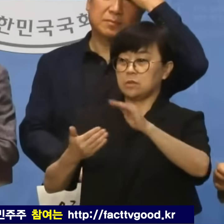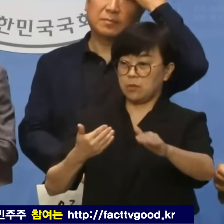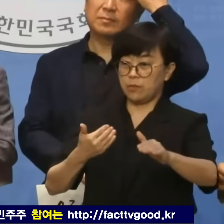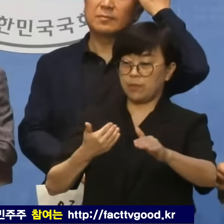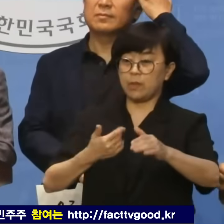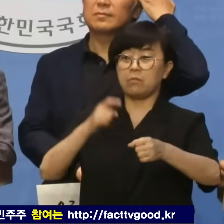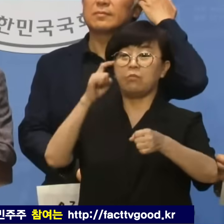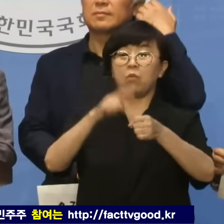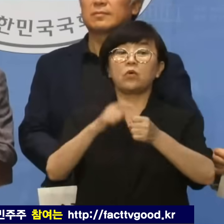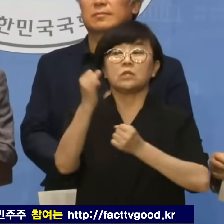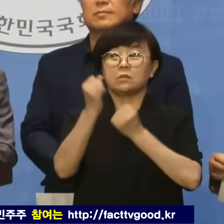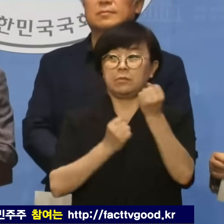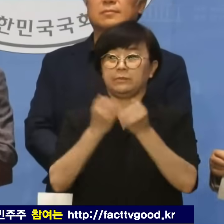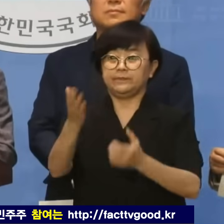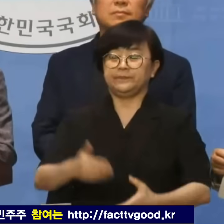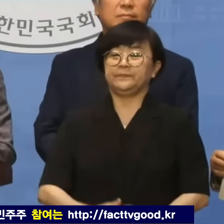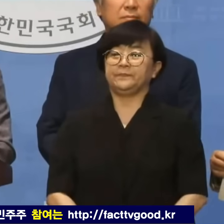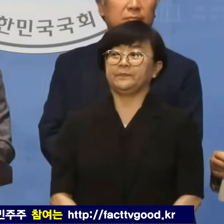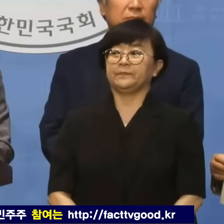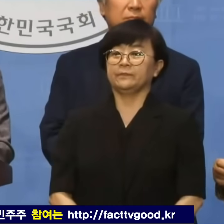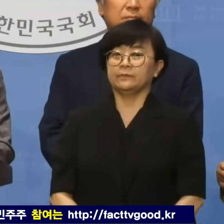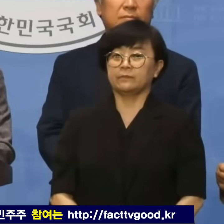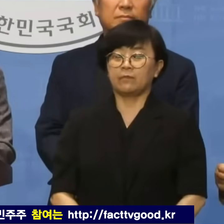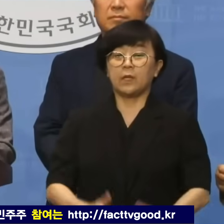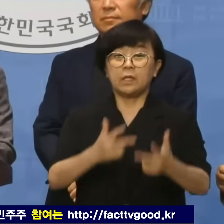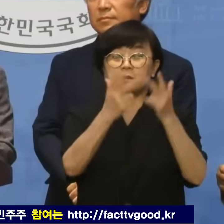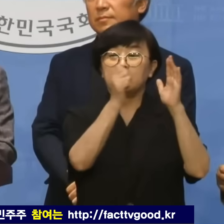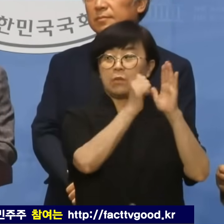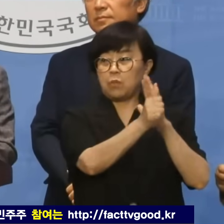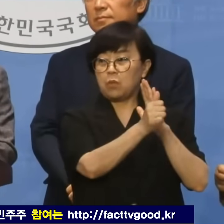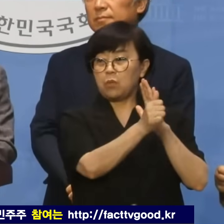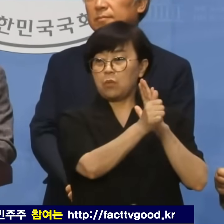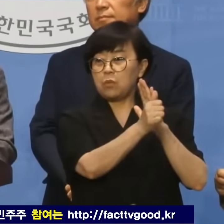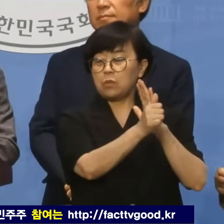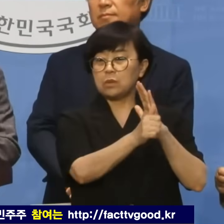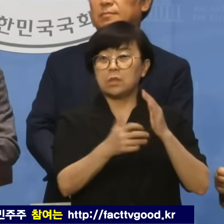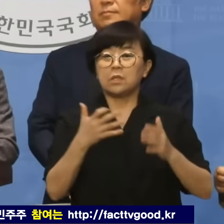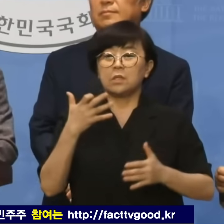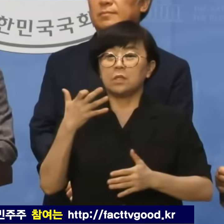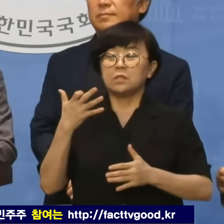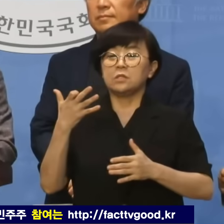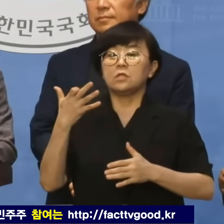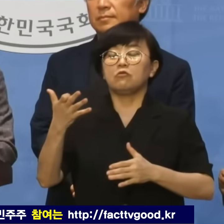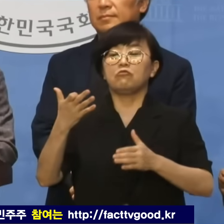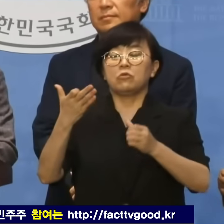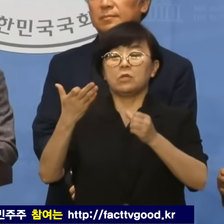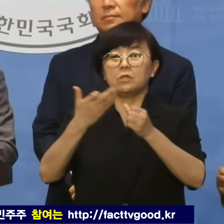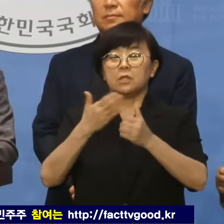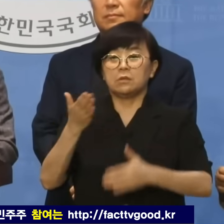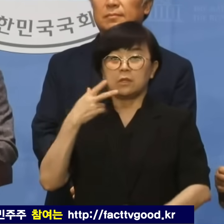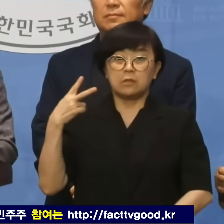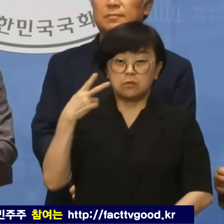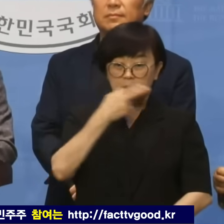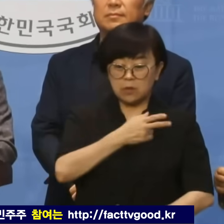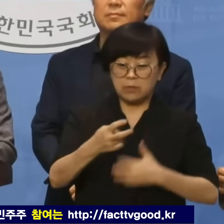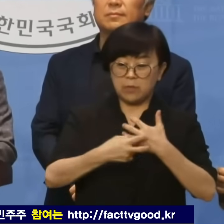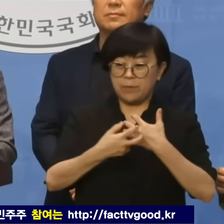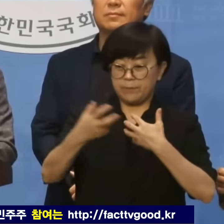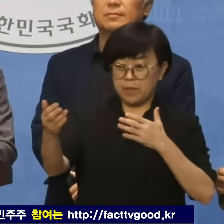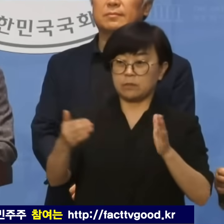기자회견 취지에 대해서 말씀드리겠습니다. 이재명 대표가 19일차 단식 중에 병원으로